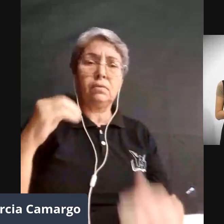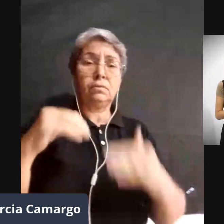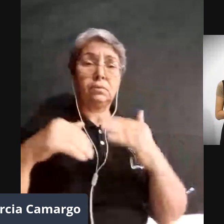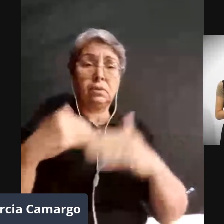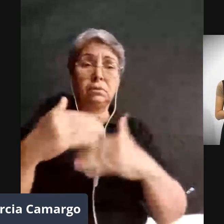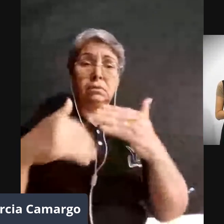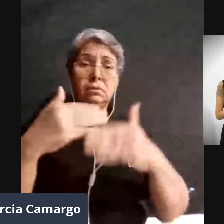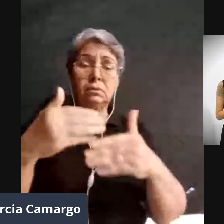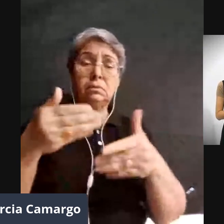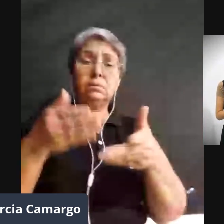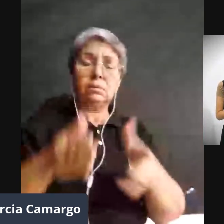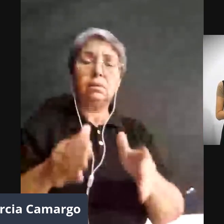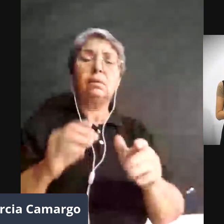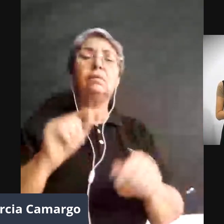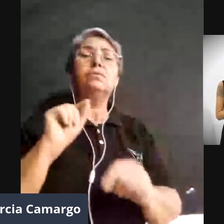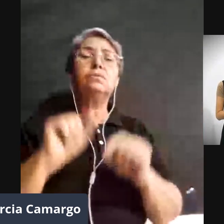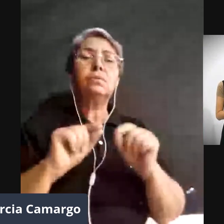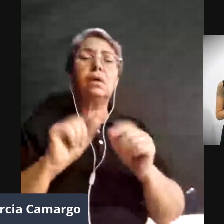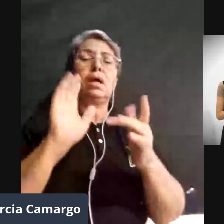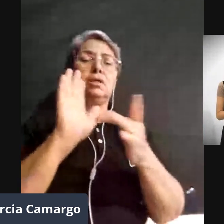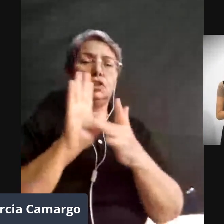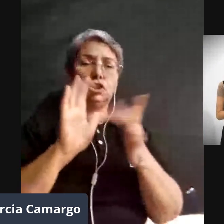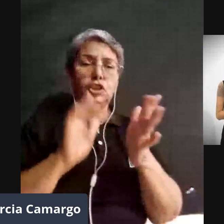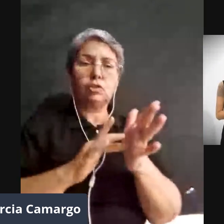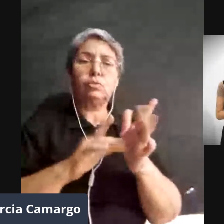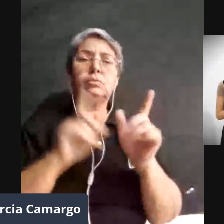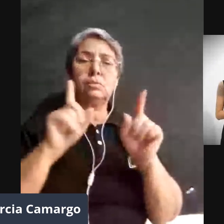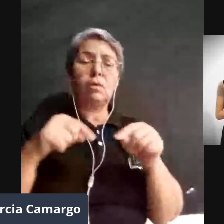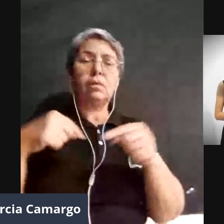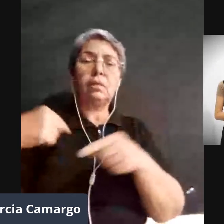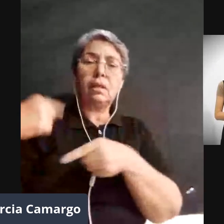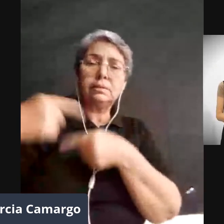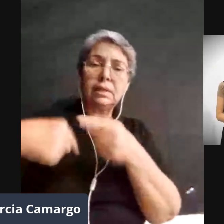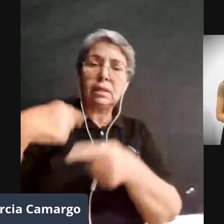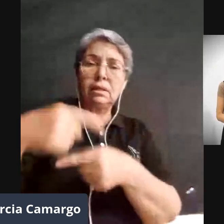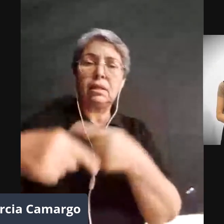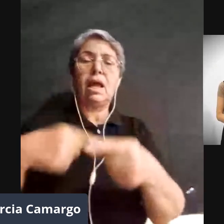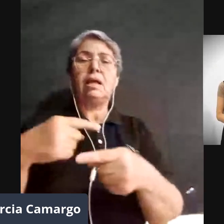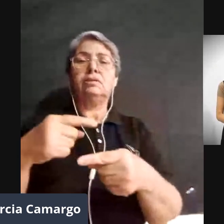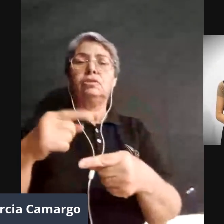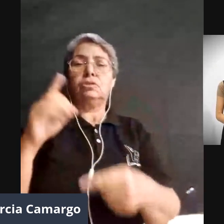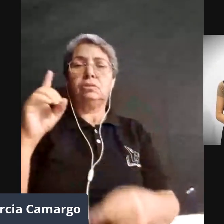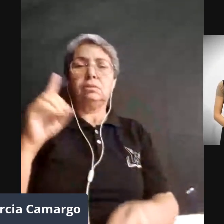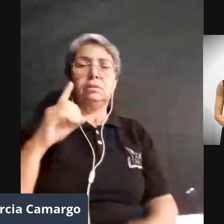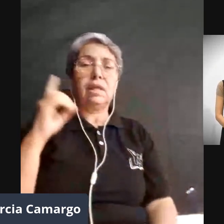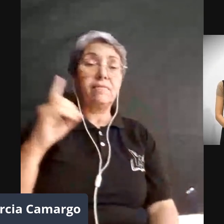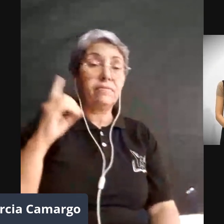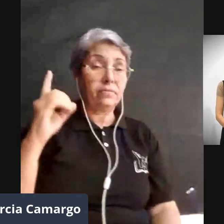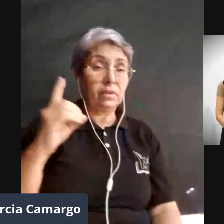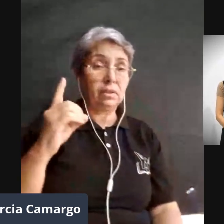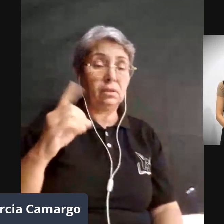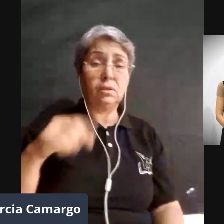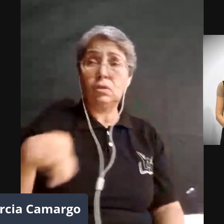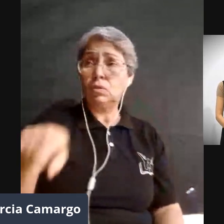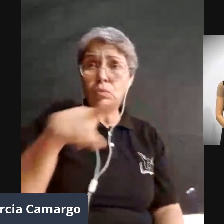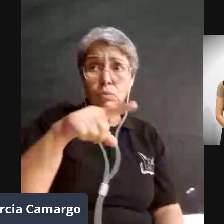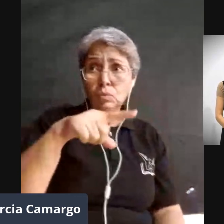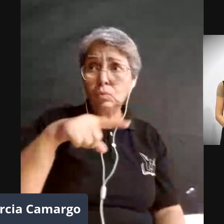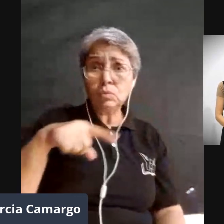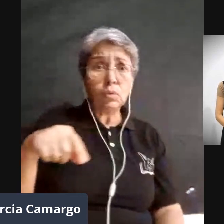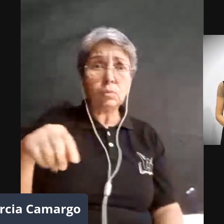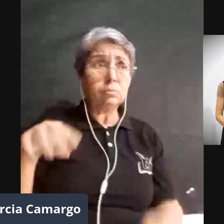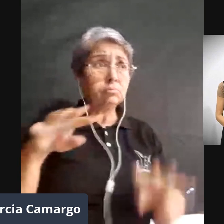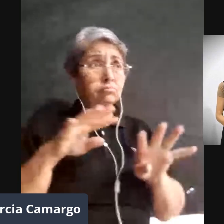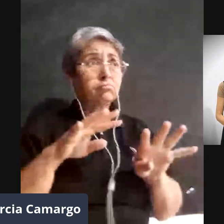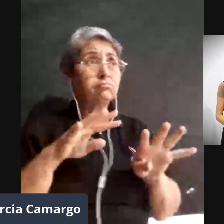aplicando a Jesus como este descendente e informando aqueles que ali ouviam que este Cristo havia